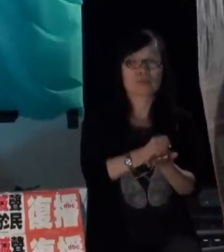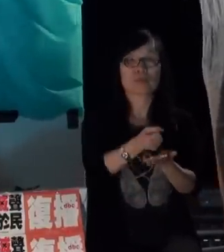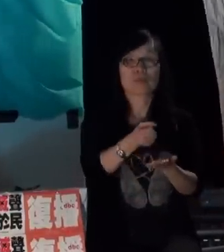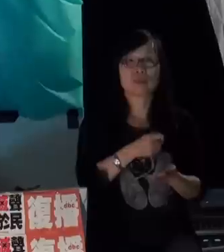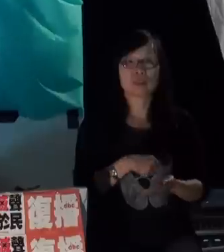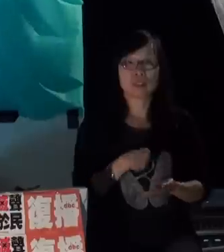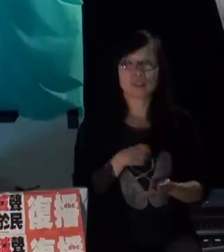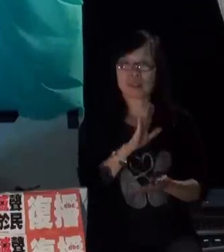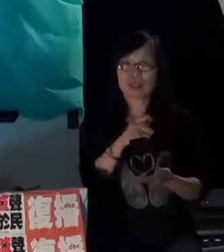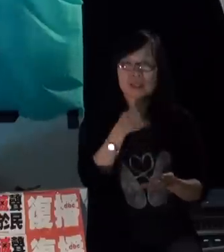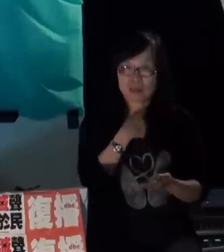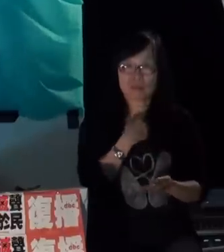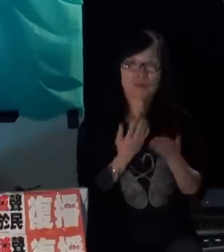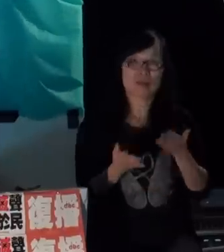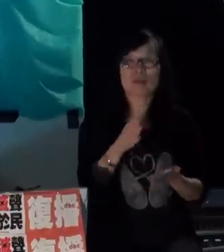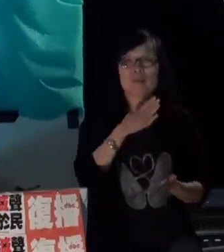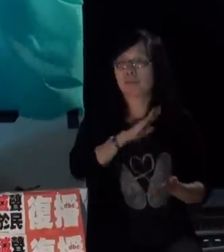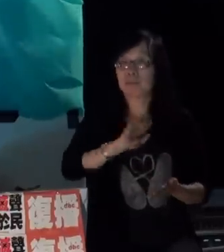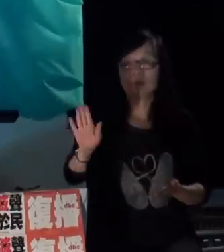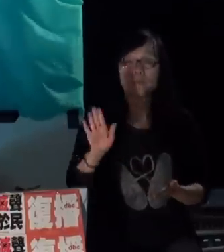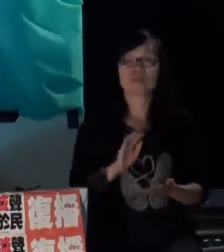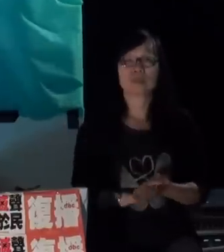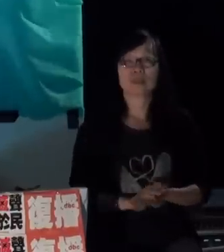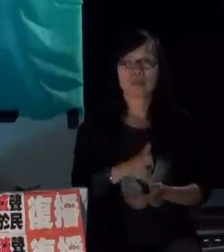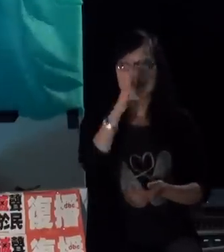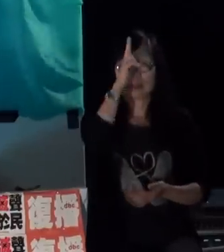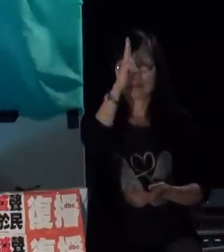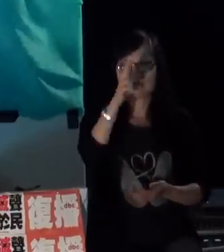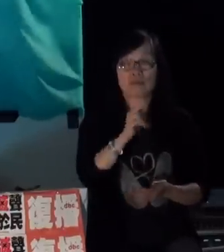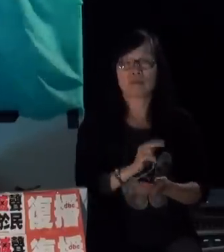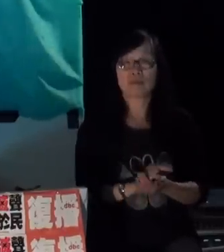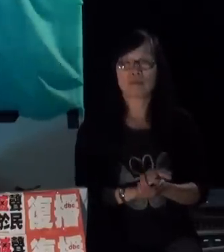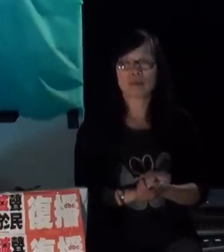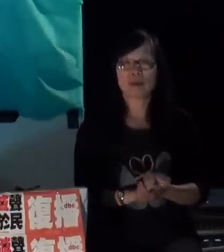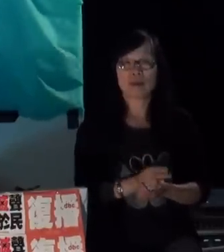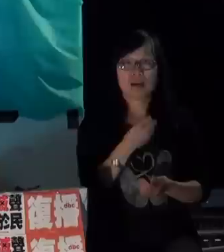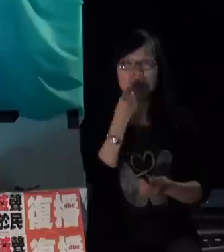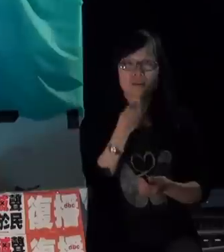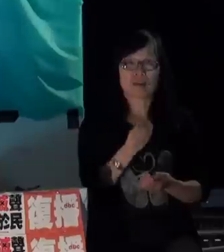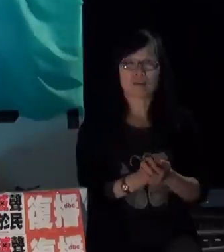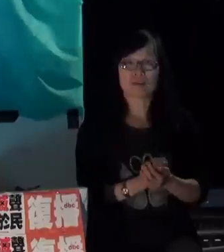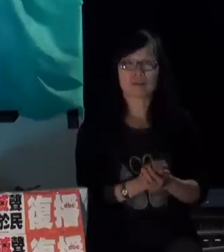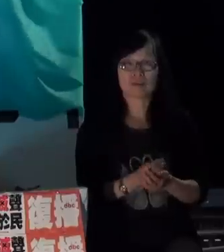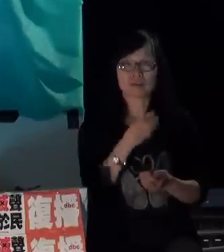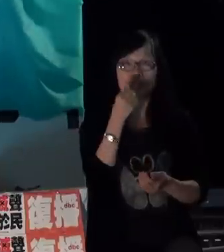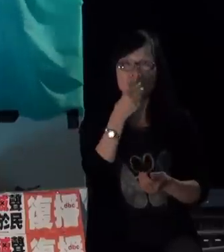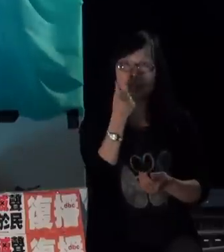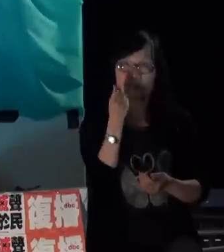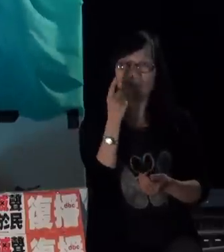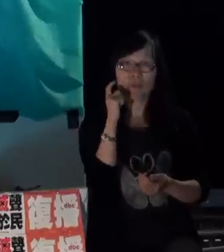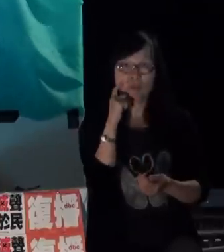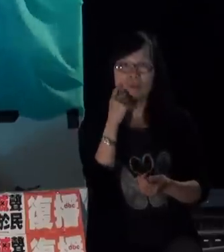就全要，一係就唔要，所以佢呢個政府次都係咁嘅。 哇！仲要 一啖砂糖一啖屎撈埋佢，你要唔